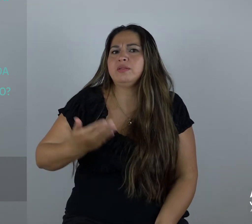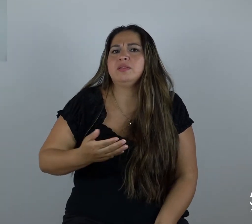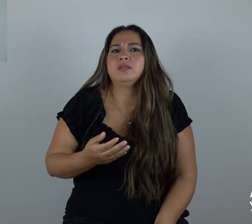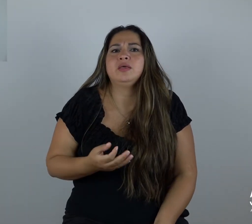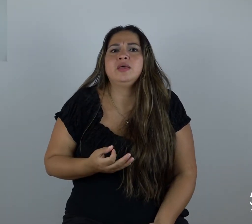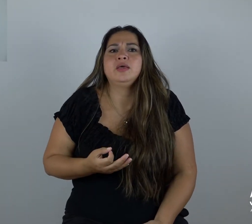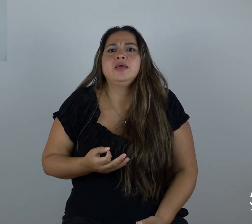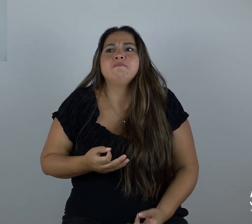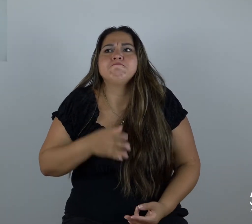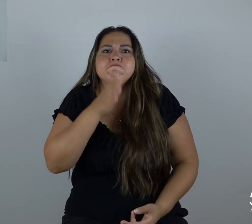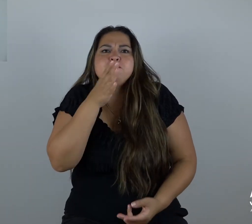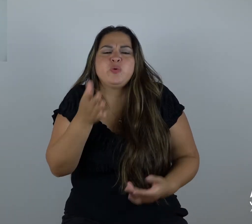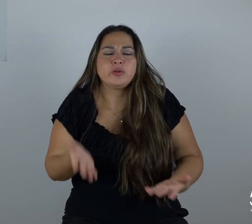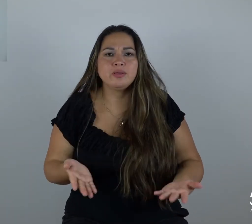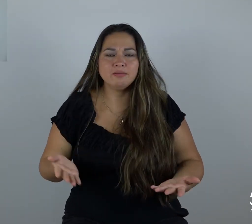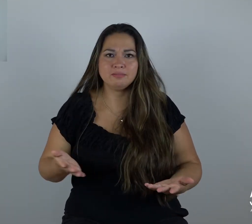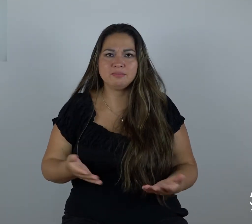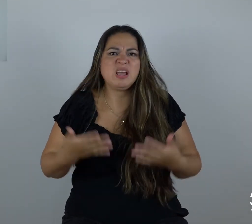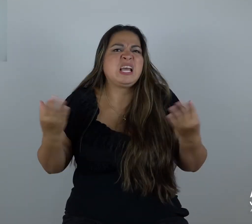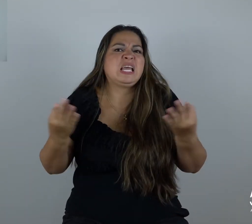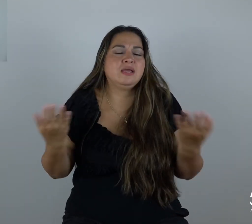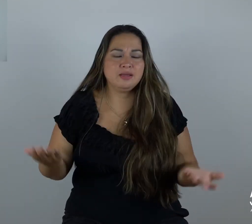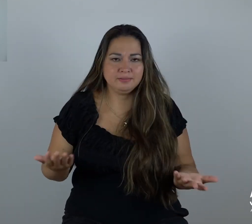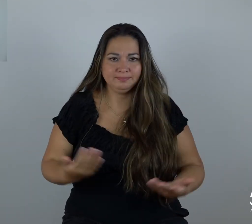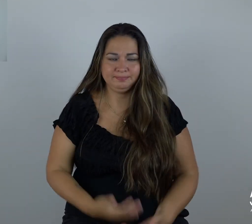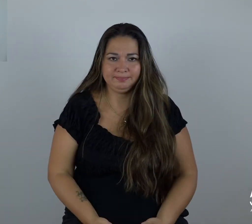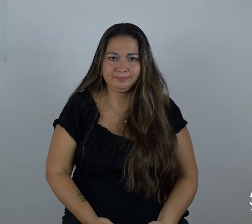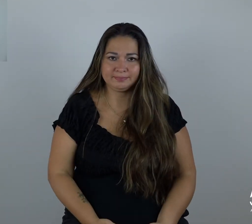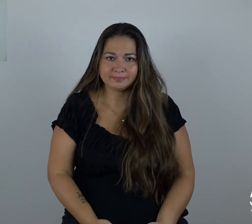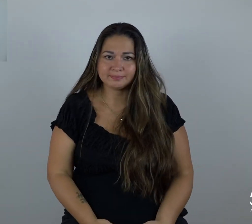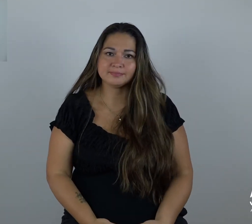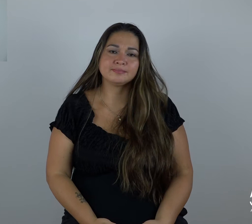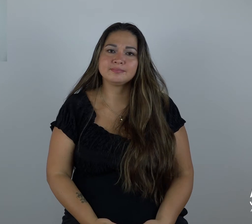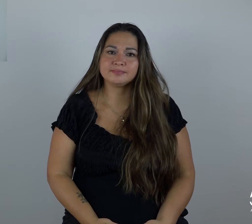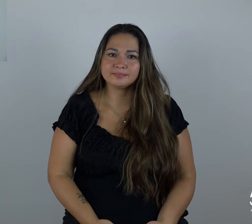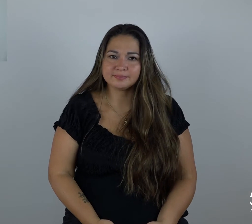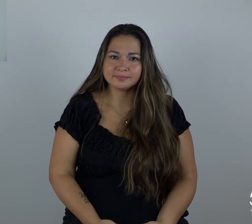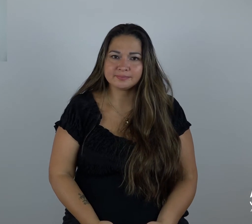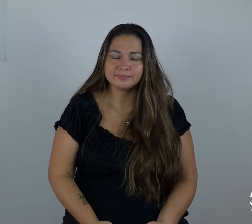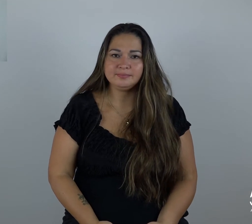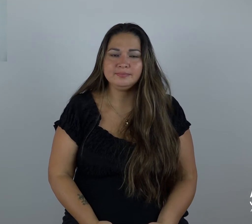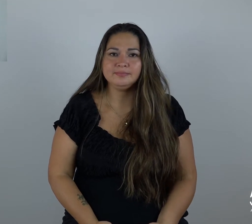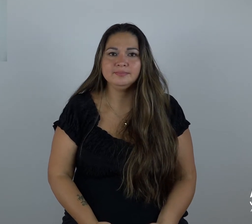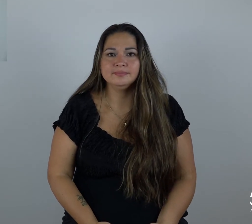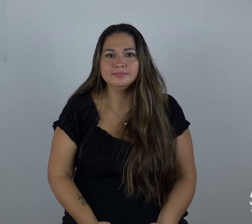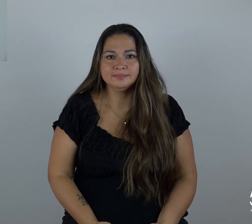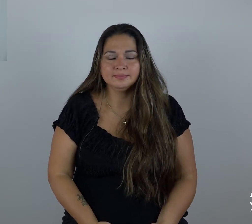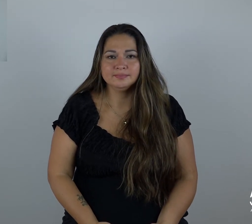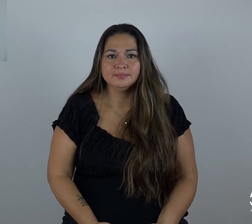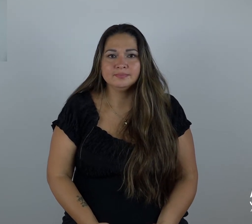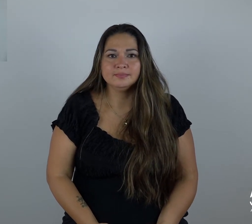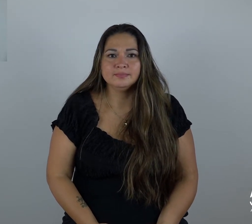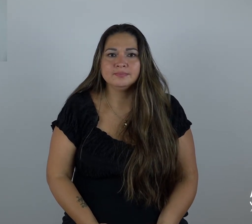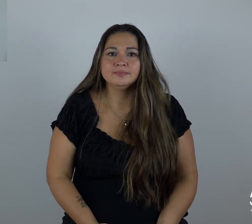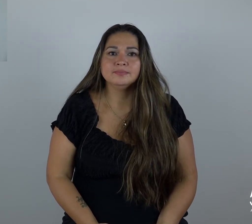decir cuál es el valor desde mi punto de